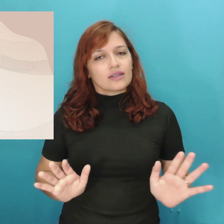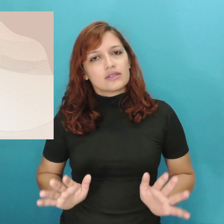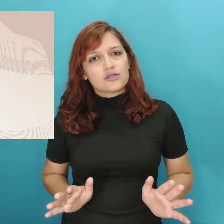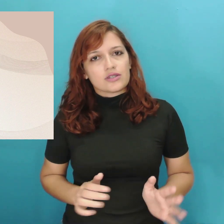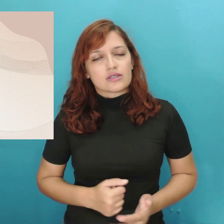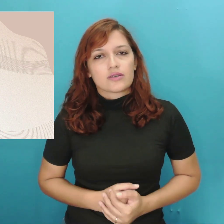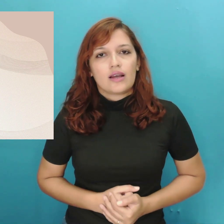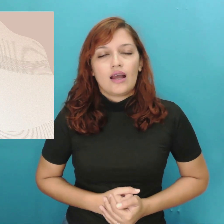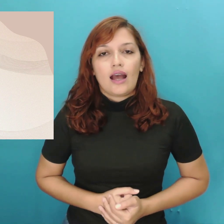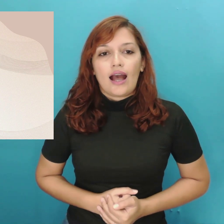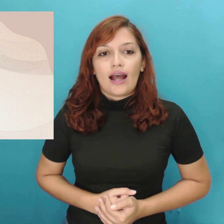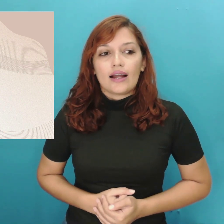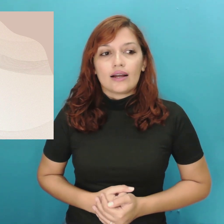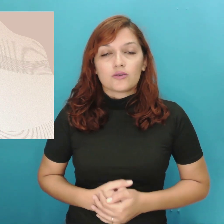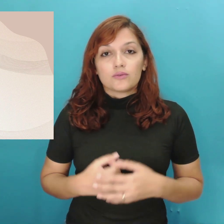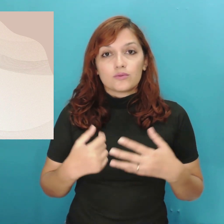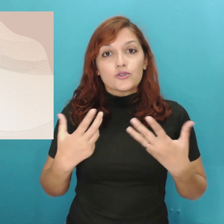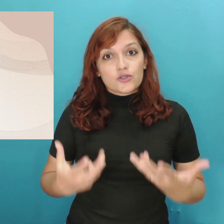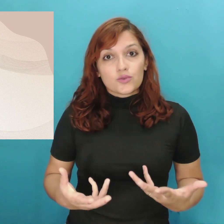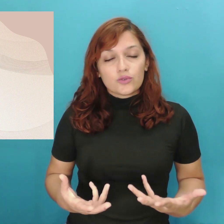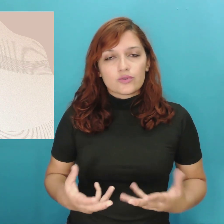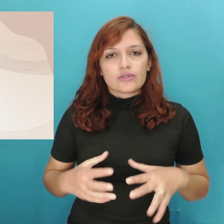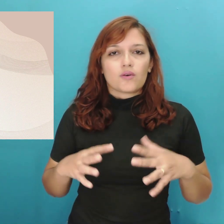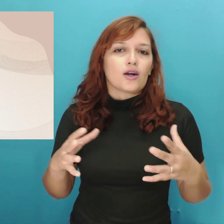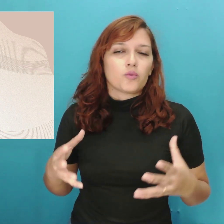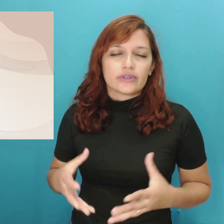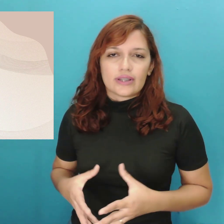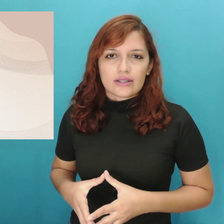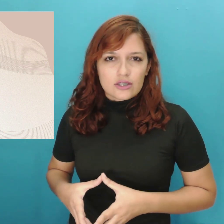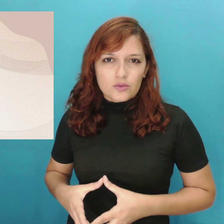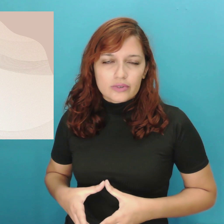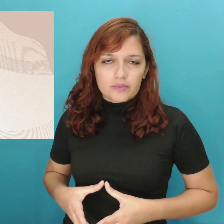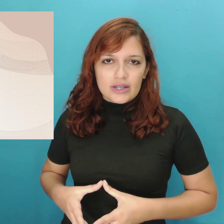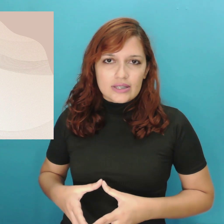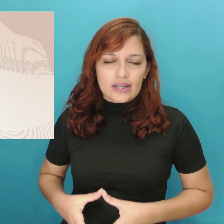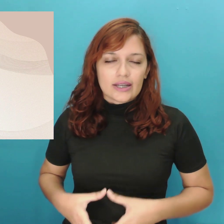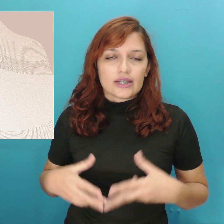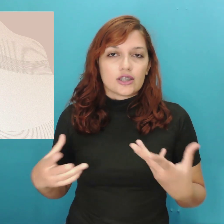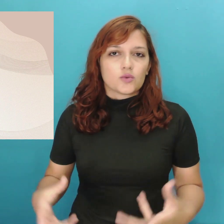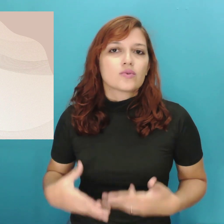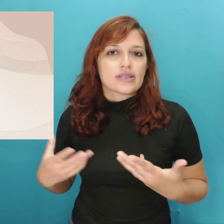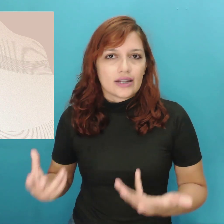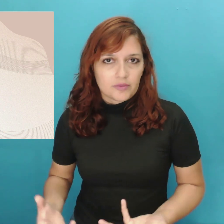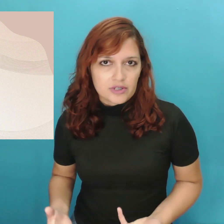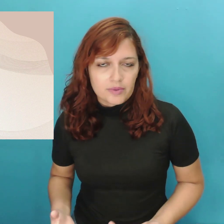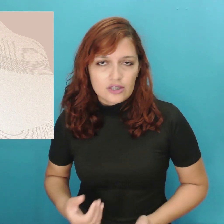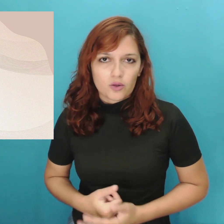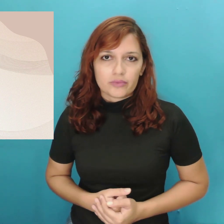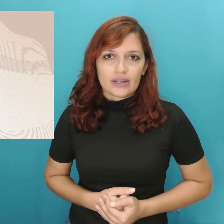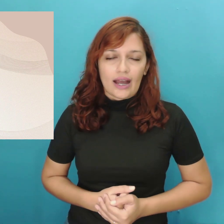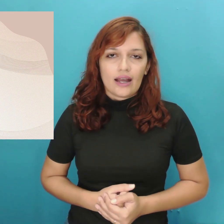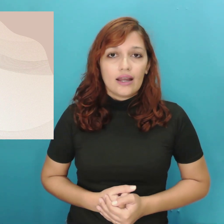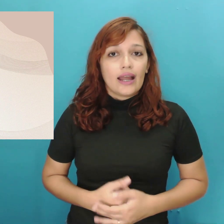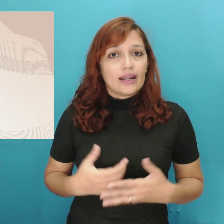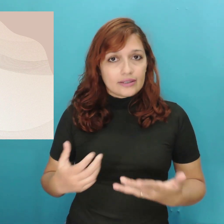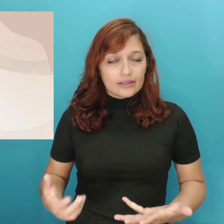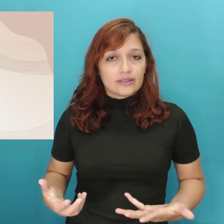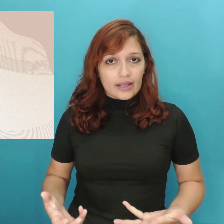antes disso, os surdos ou a comunidade surda brasileira que usa a Libras para se comunicar, ela tem